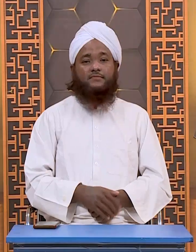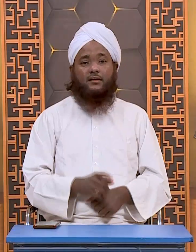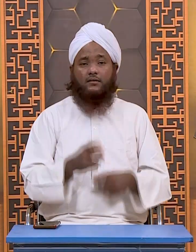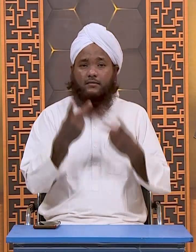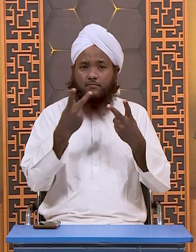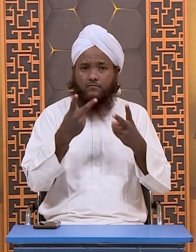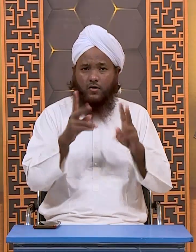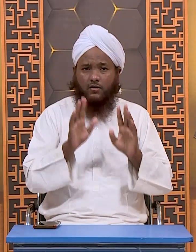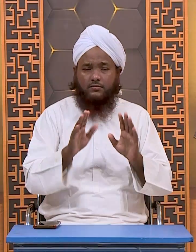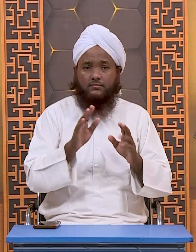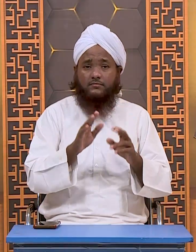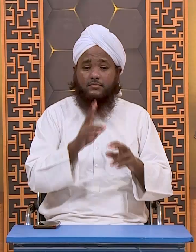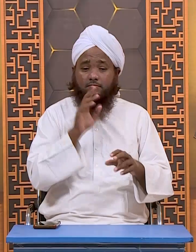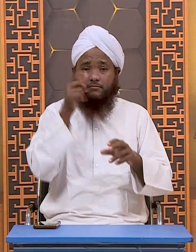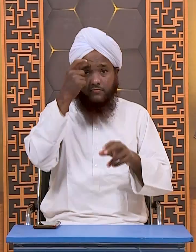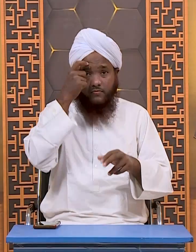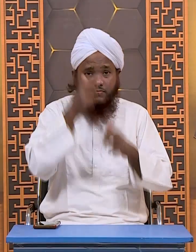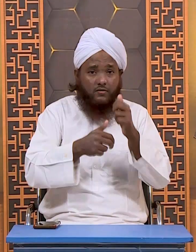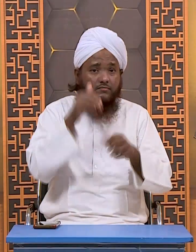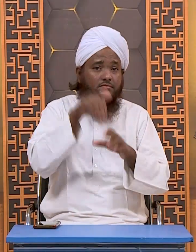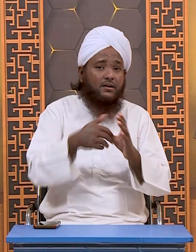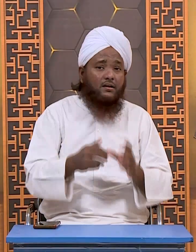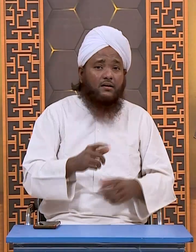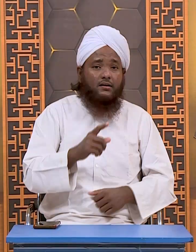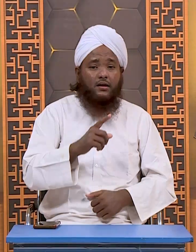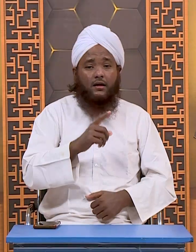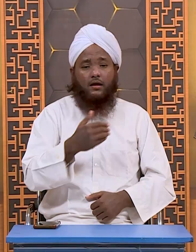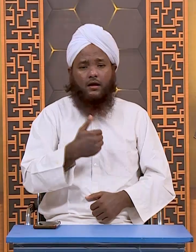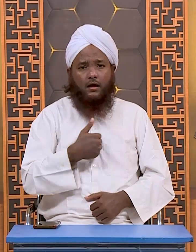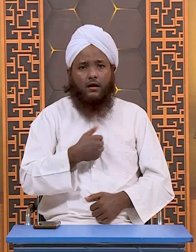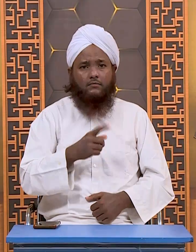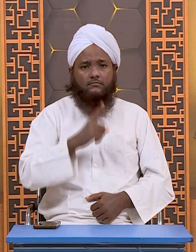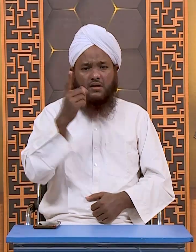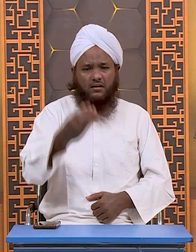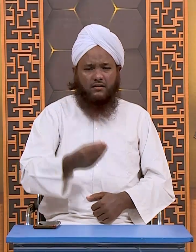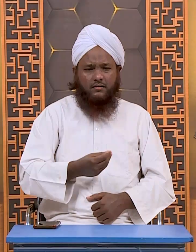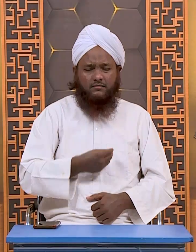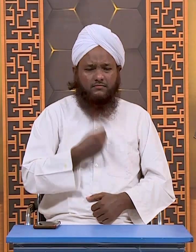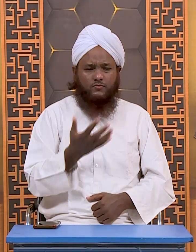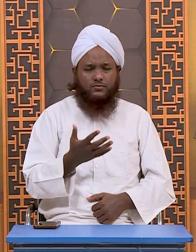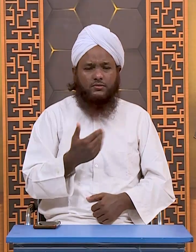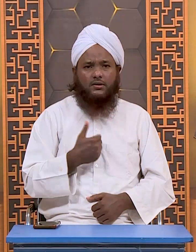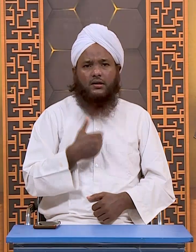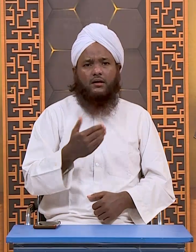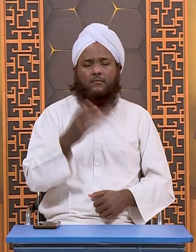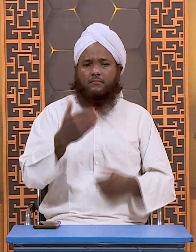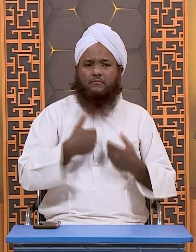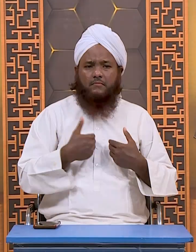بہت بڑا سبب اللہ پاک کی رضا پہ راضی نہ رہنے کا وہ ہے بے صبری. انسان جلد باز بھی ہے، بے صبری کر جاتا